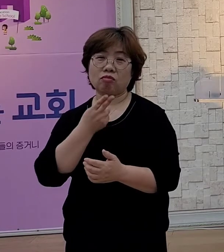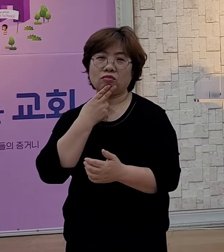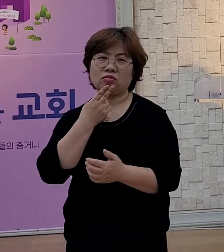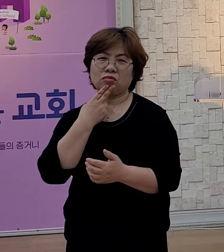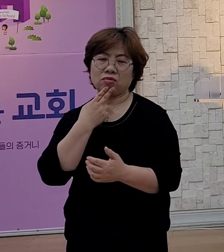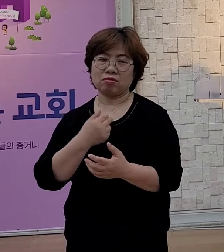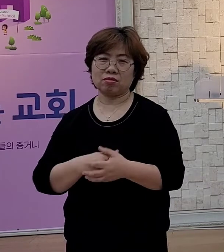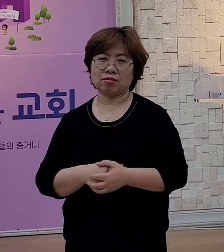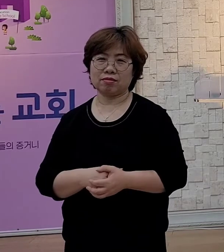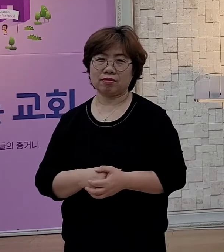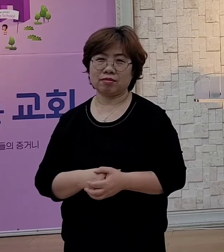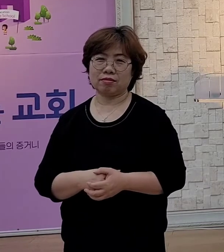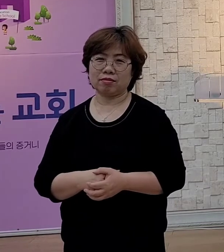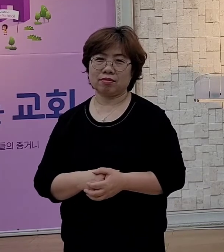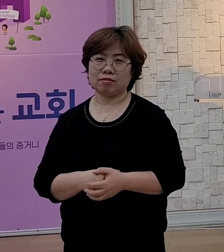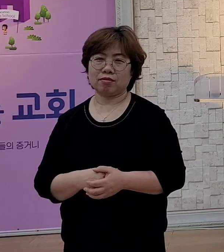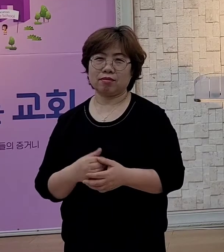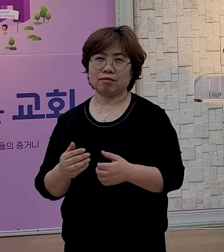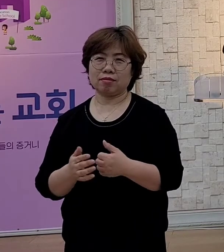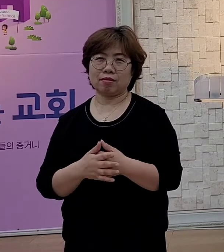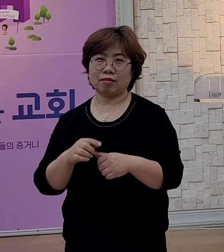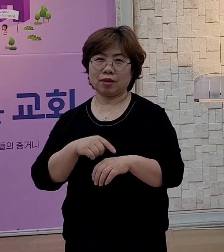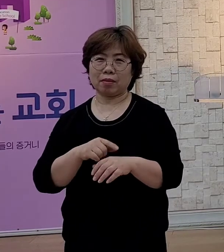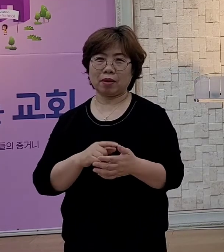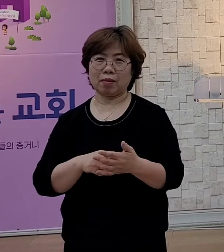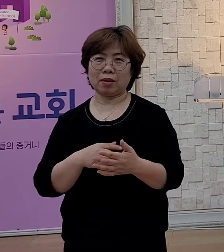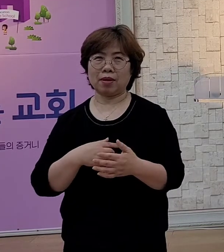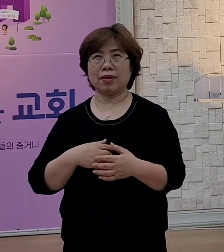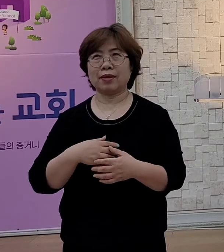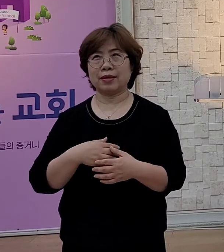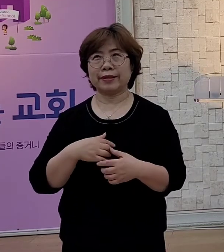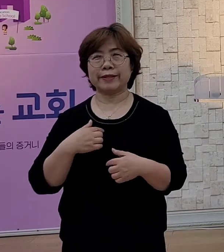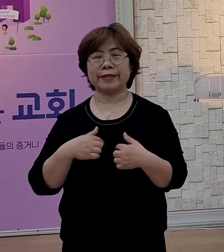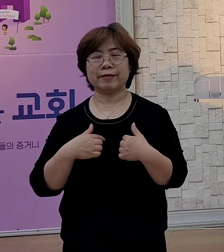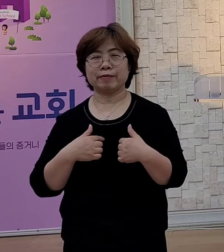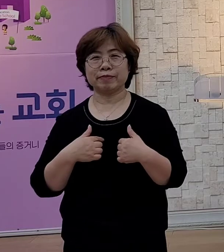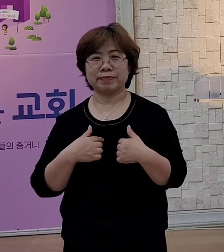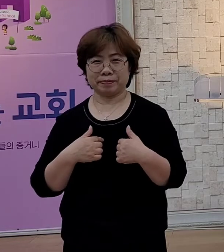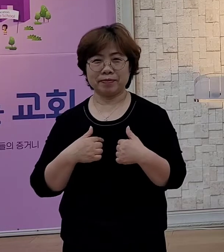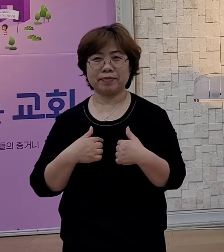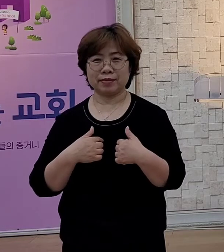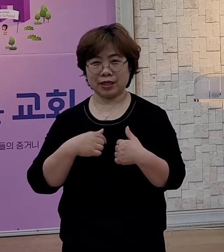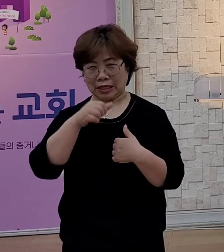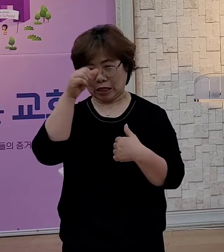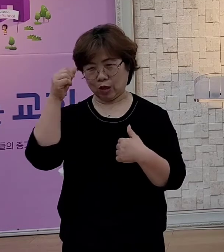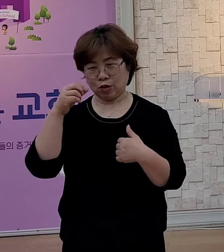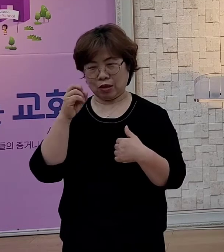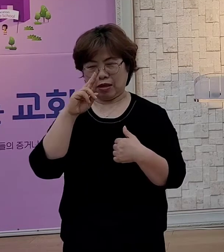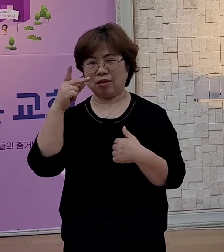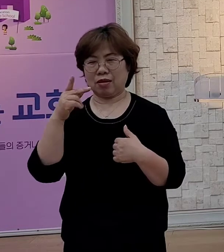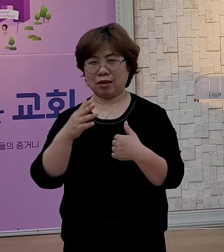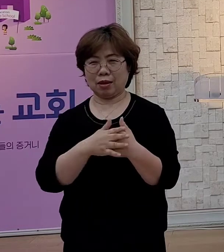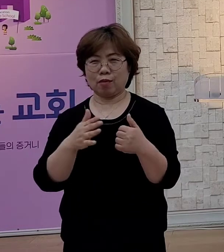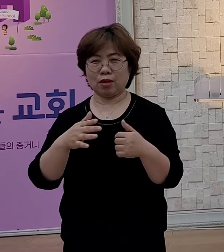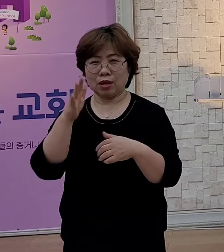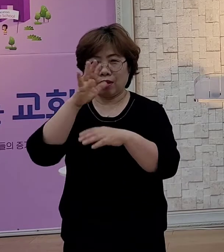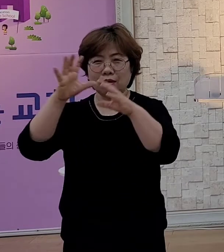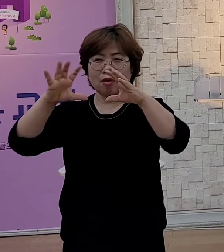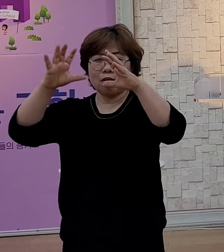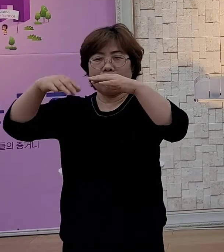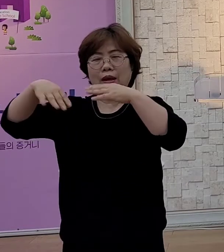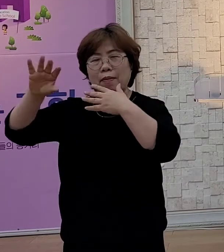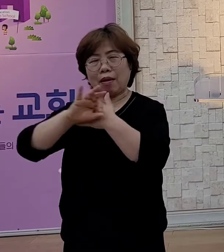없대요. 그래갖고 이 웨슬레가 너무너무 기뻤어요. 당연히 없어요. 당연히